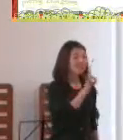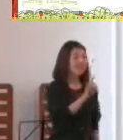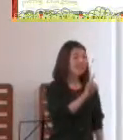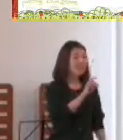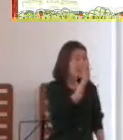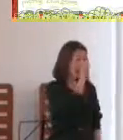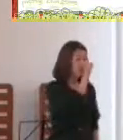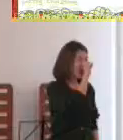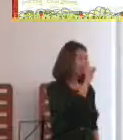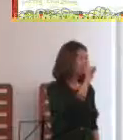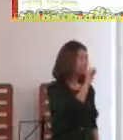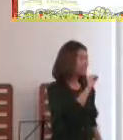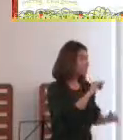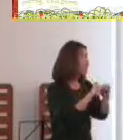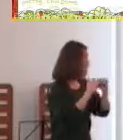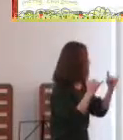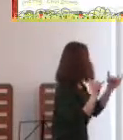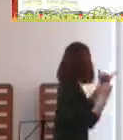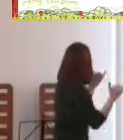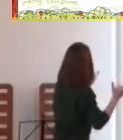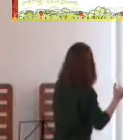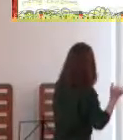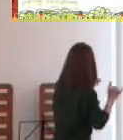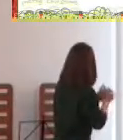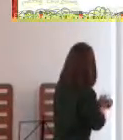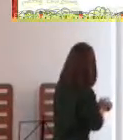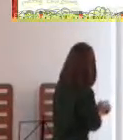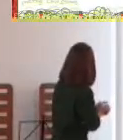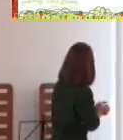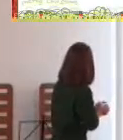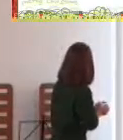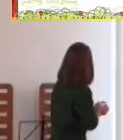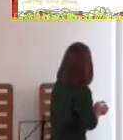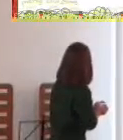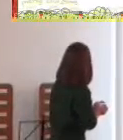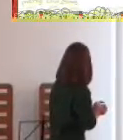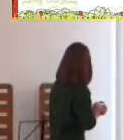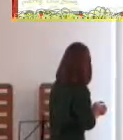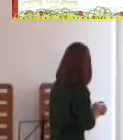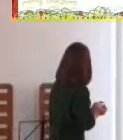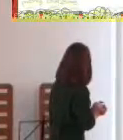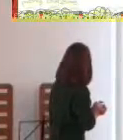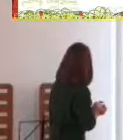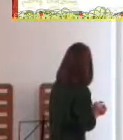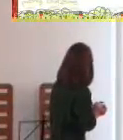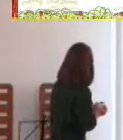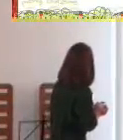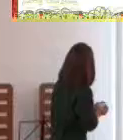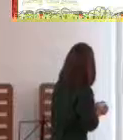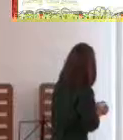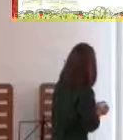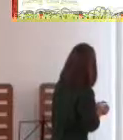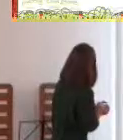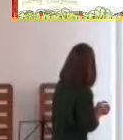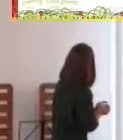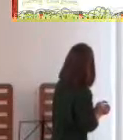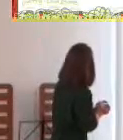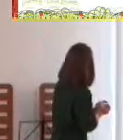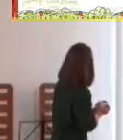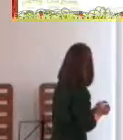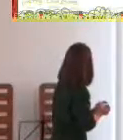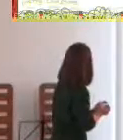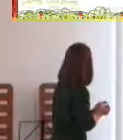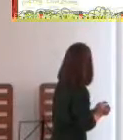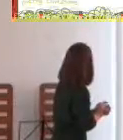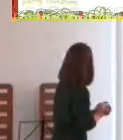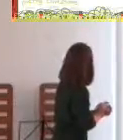味であると。これはマタイが、解説のようにしてこう語った言葉ですけれども、この全ての